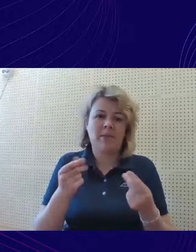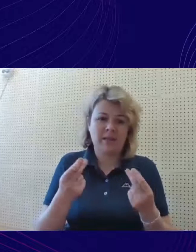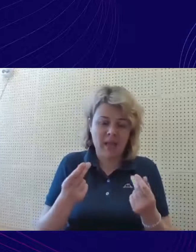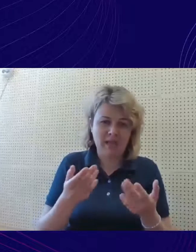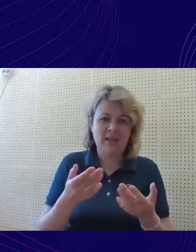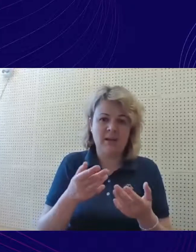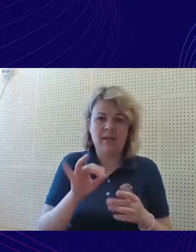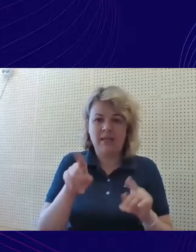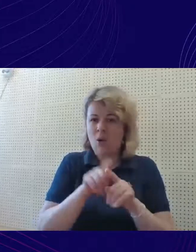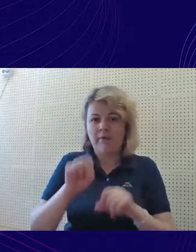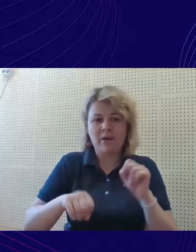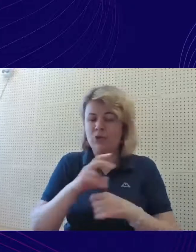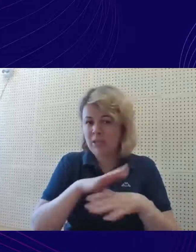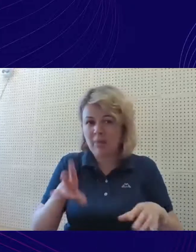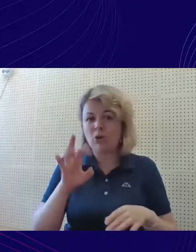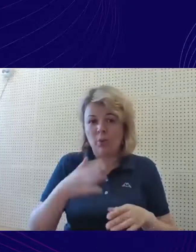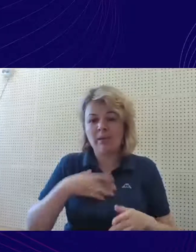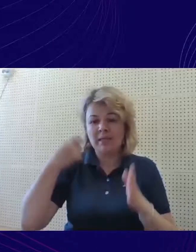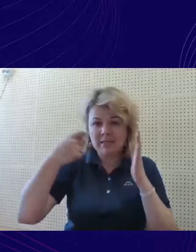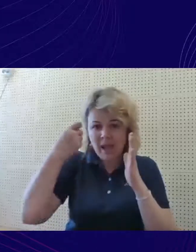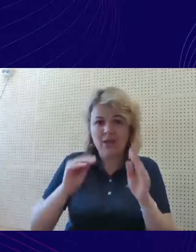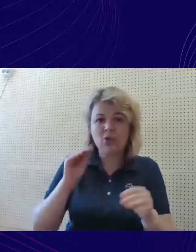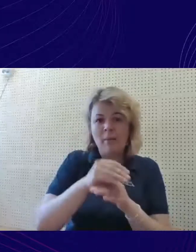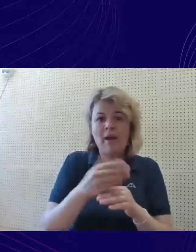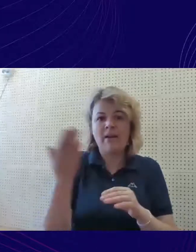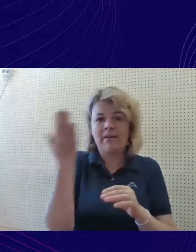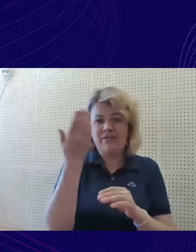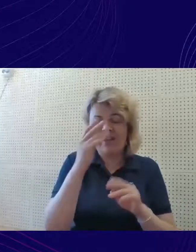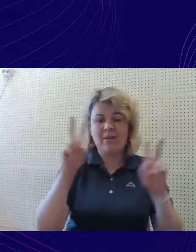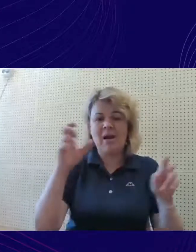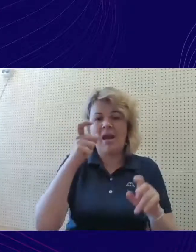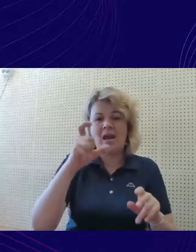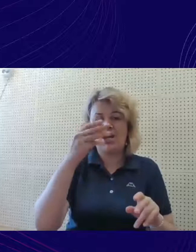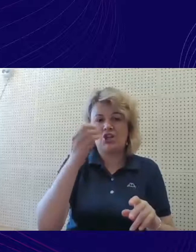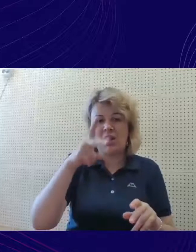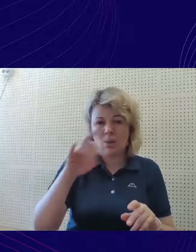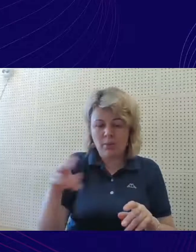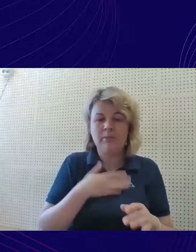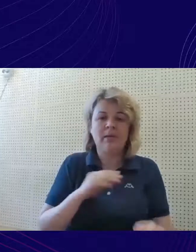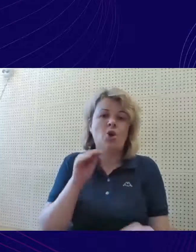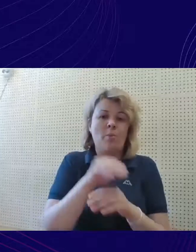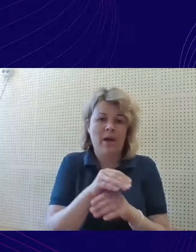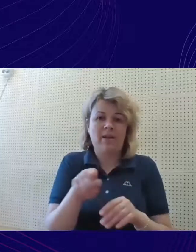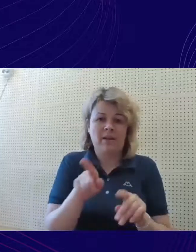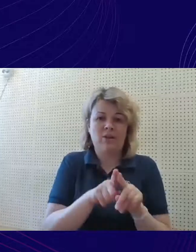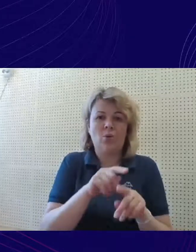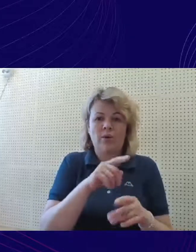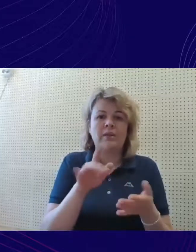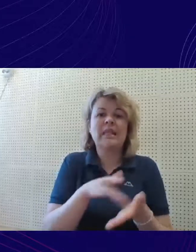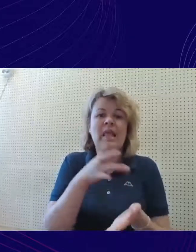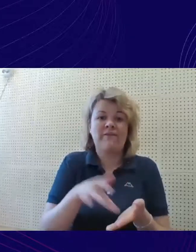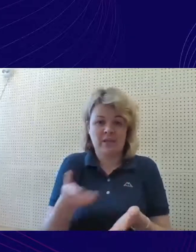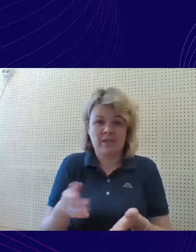сам дневник. И он за счет того, что у